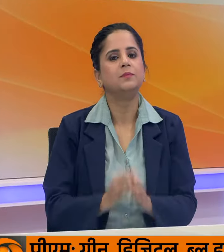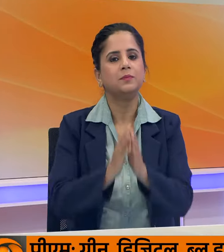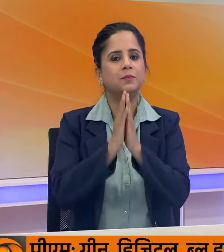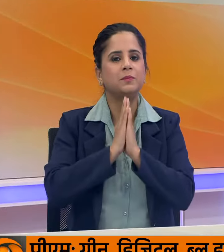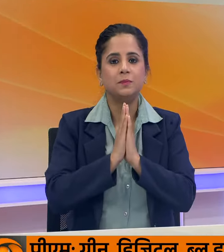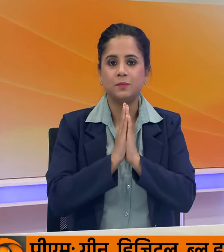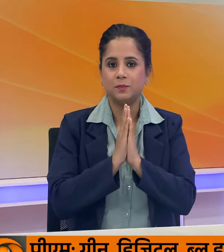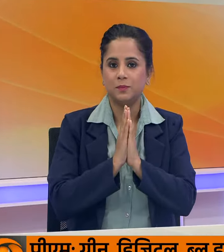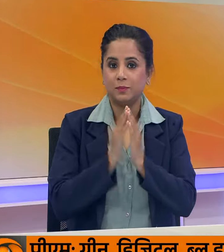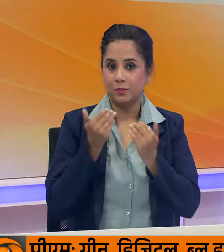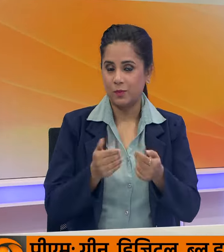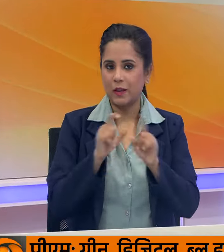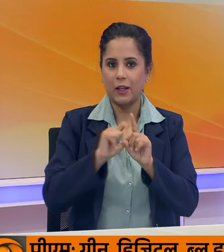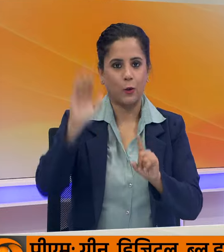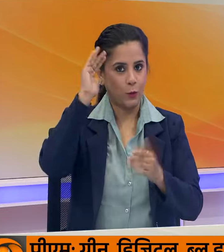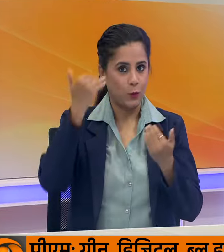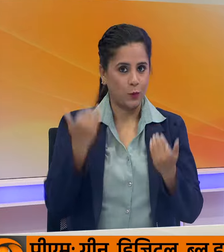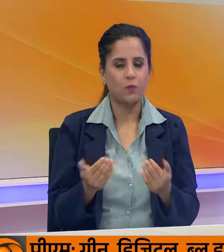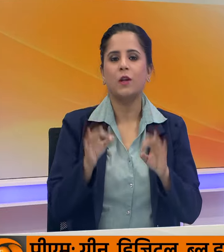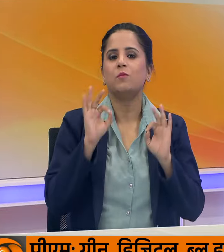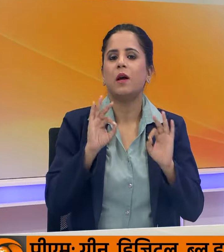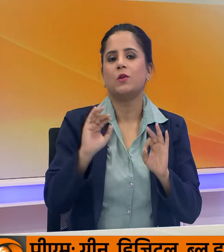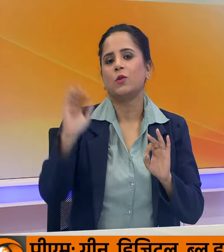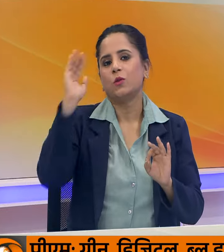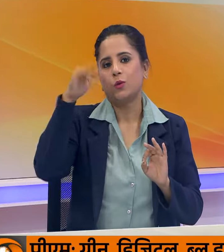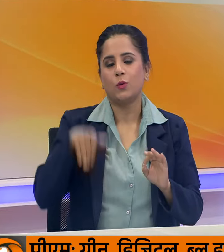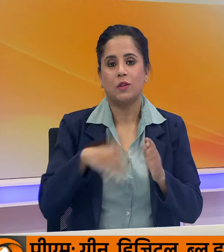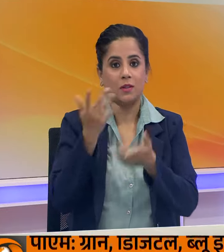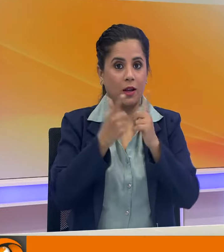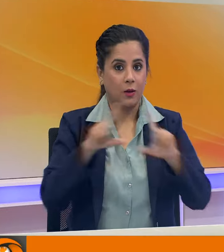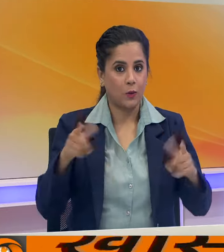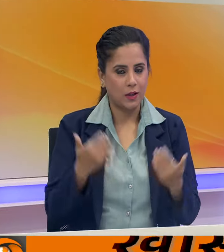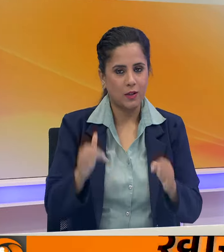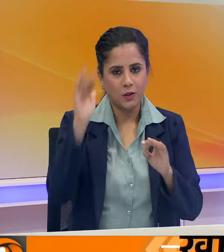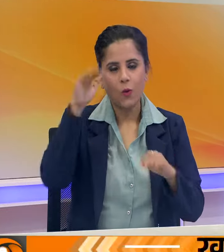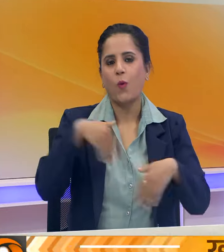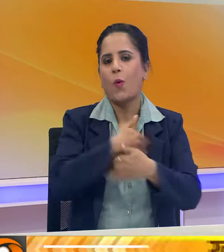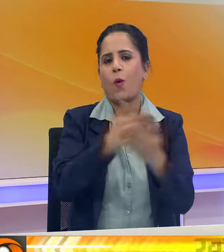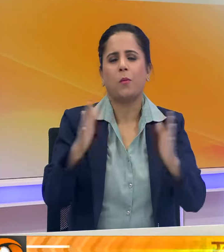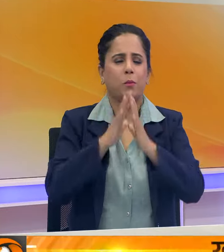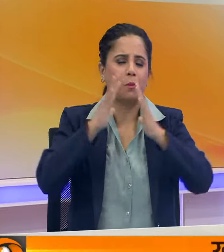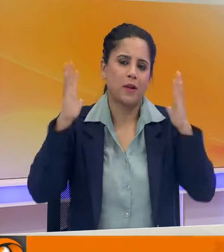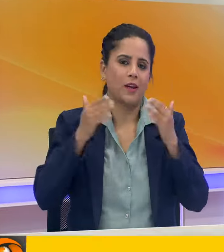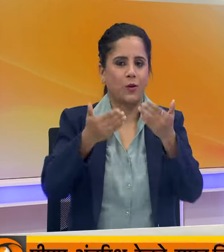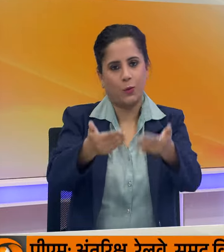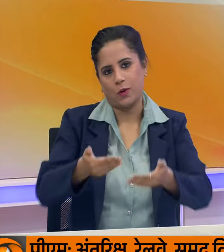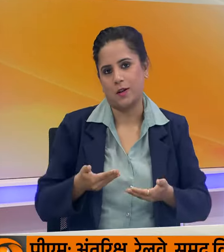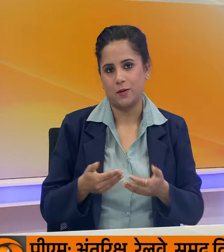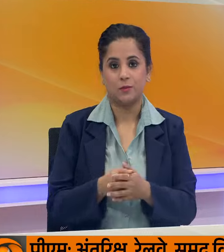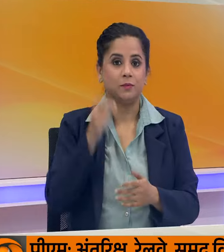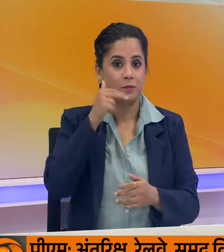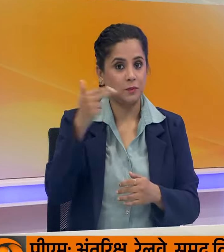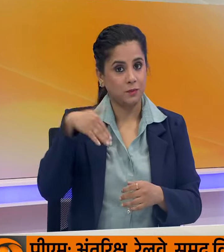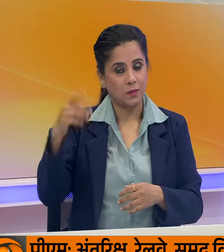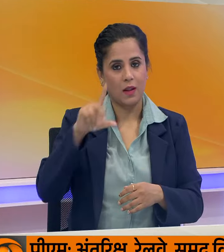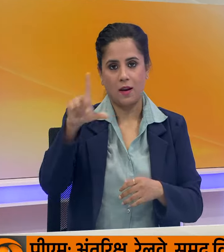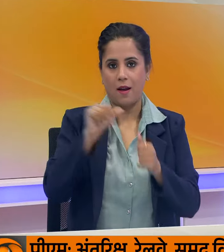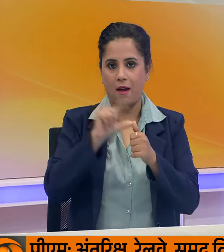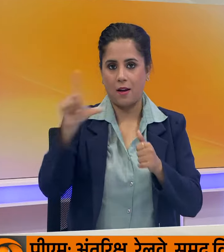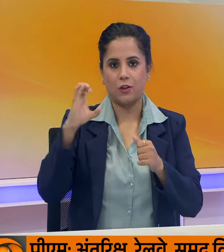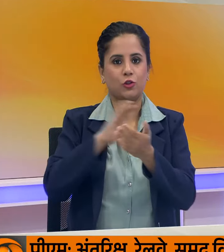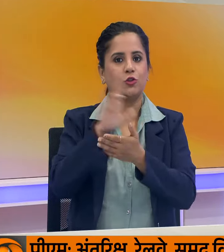नमस्कार डीडी न्यूज के इस विशेष समाचार सांकेतिक समाचार बुलेटिन में आप सभी का बहुत-बहुत स्वागत है मैं हूं लालचंद्र